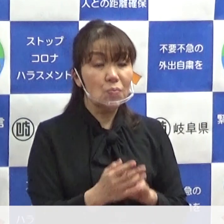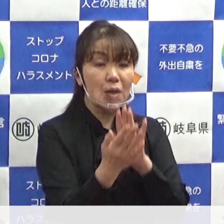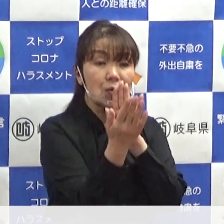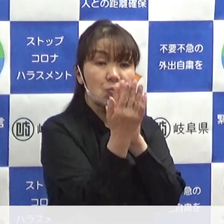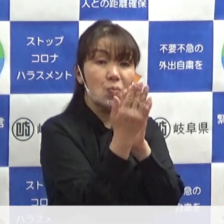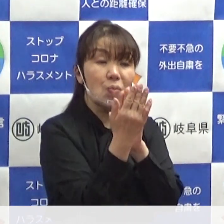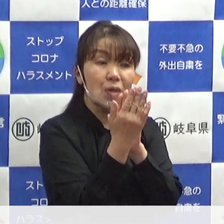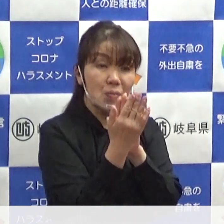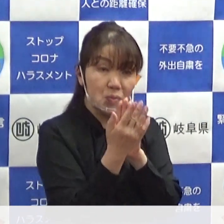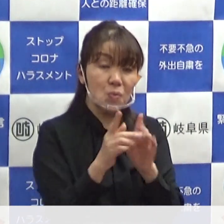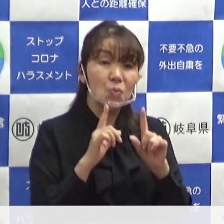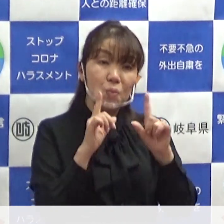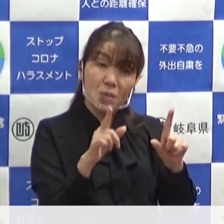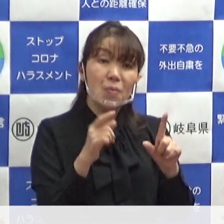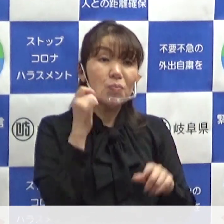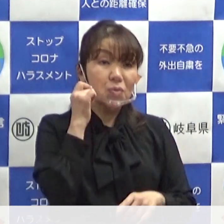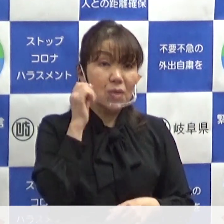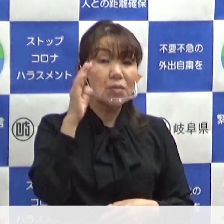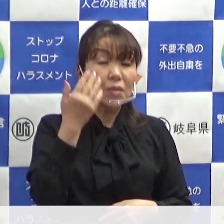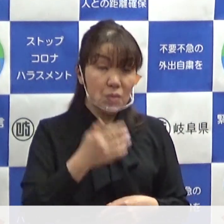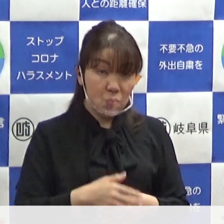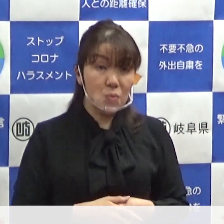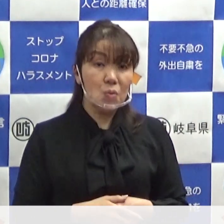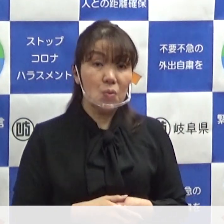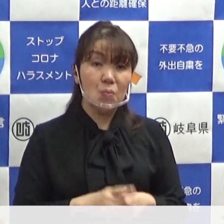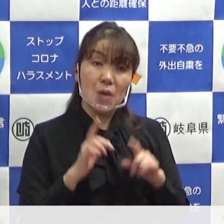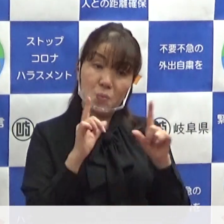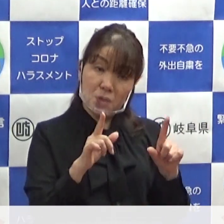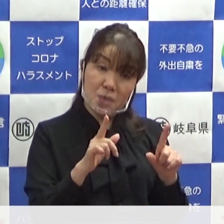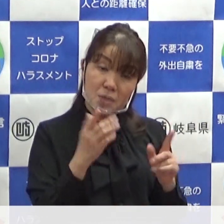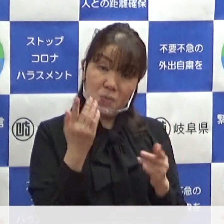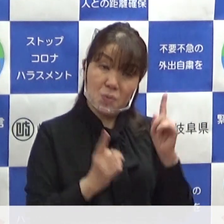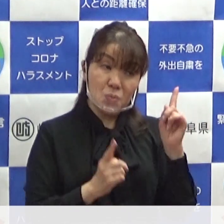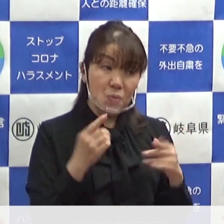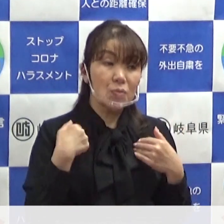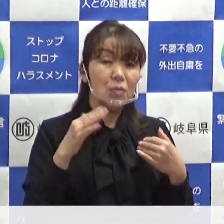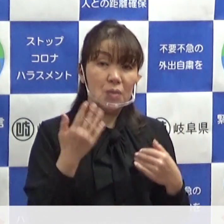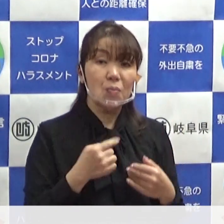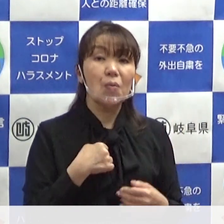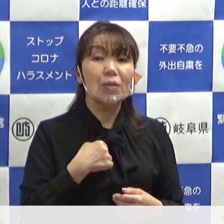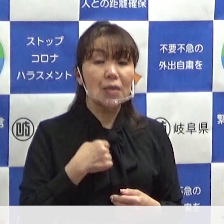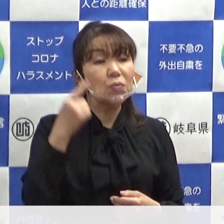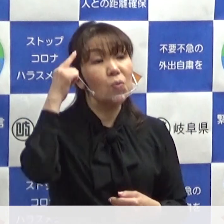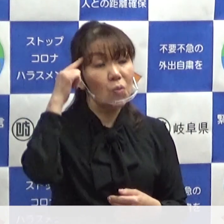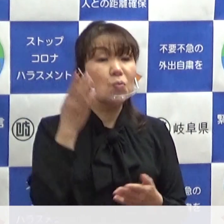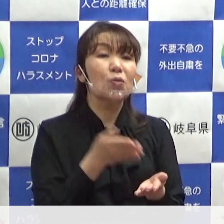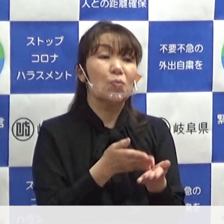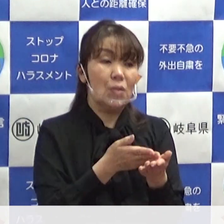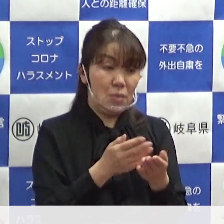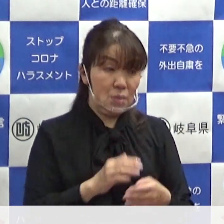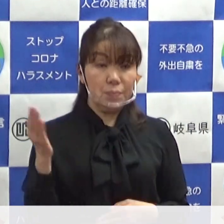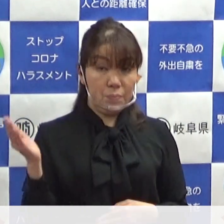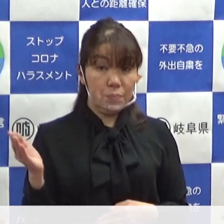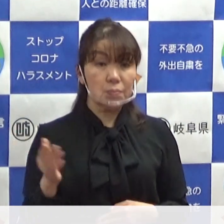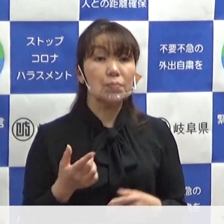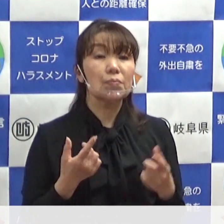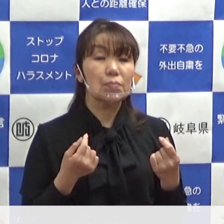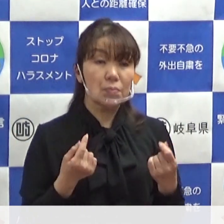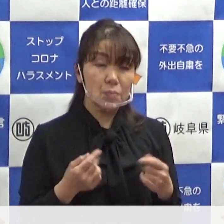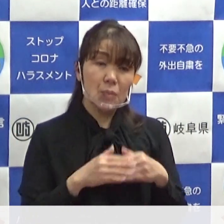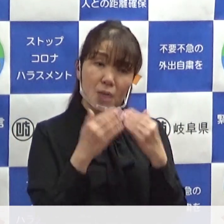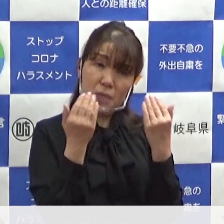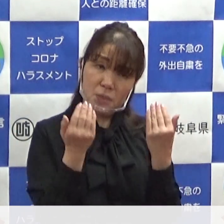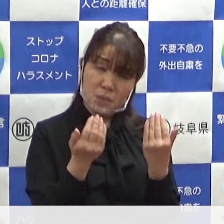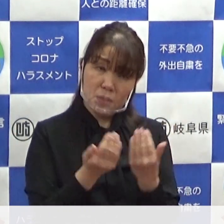われると、ちょっとどう答えるか難しいんですけども、まあ、お答えになっているかどうか分かりませんけども、まあ、私の思いはそういうことです。大